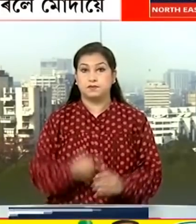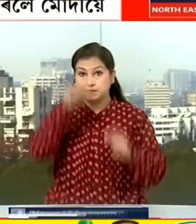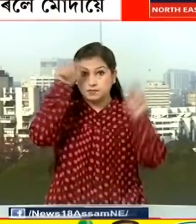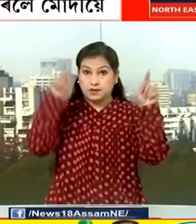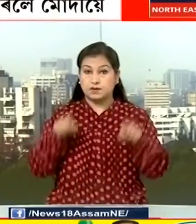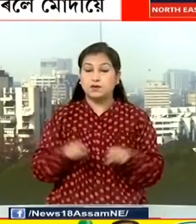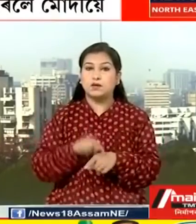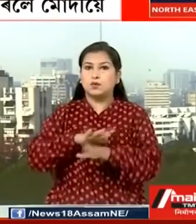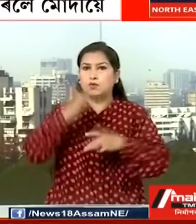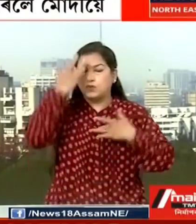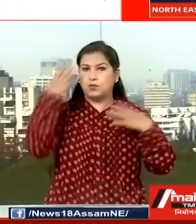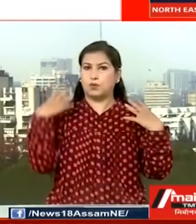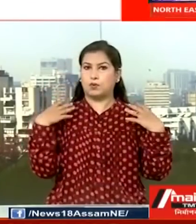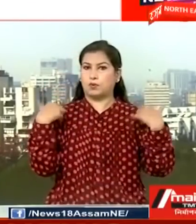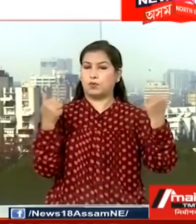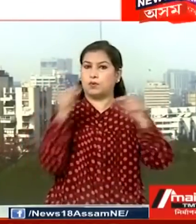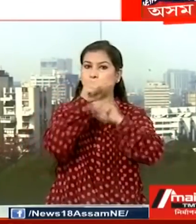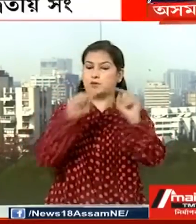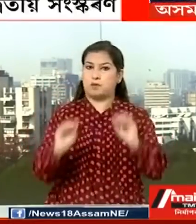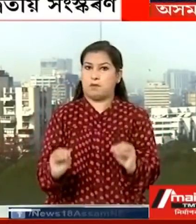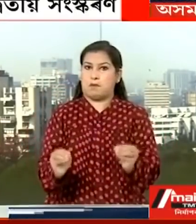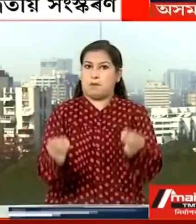देश में कोरोना रिकवरी दर हुई